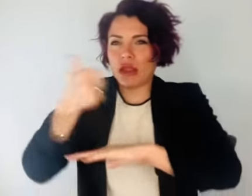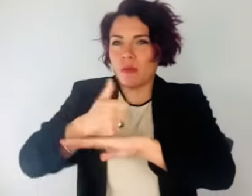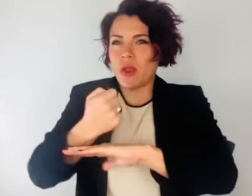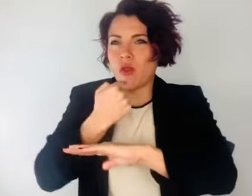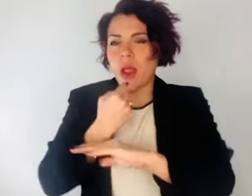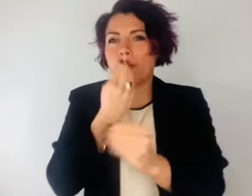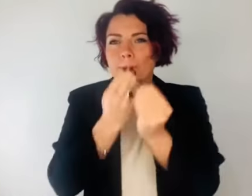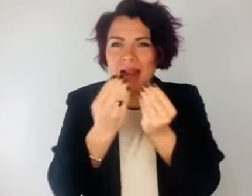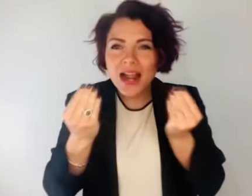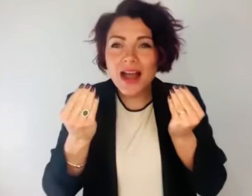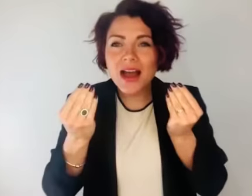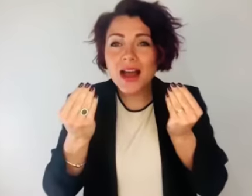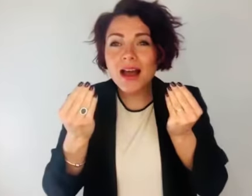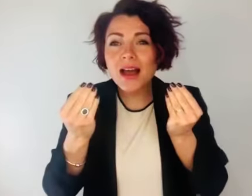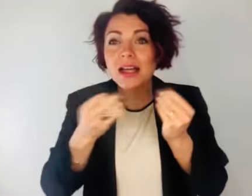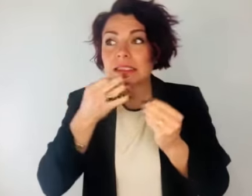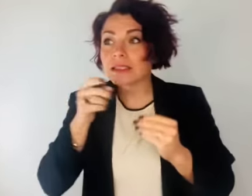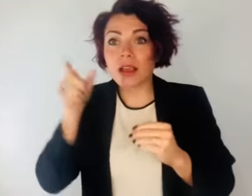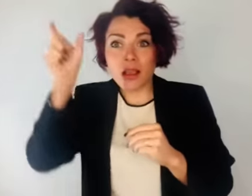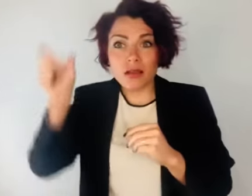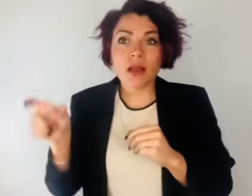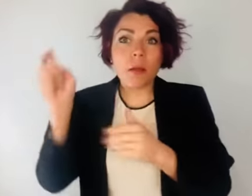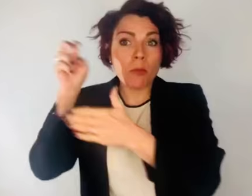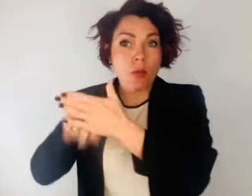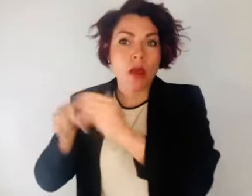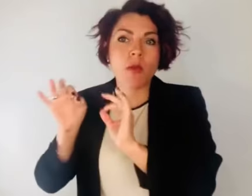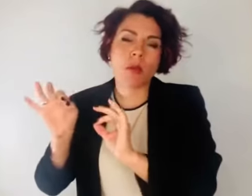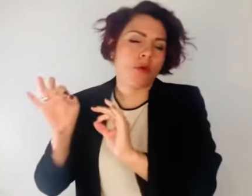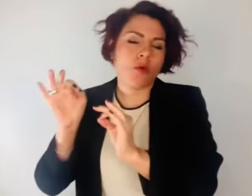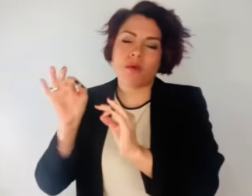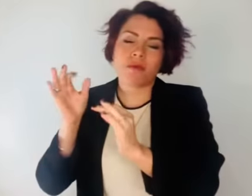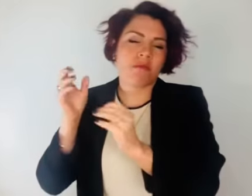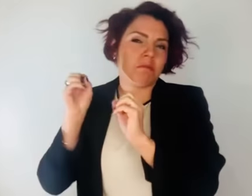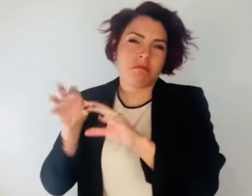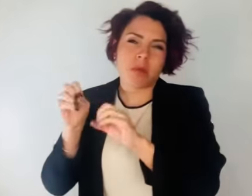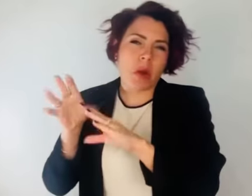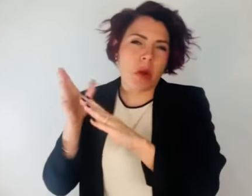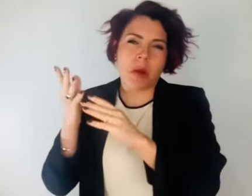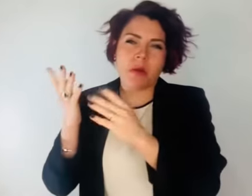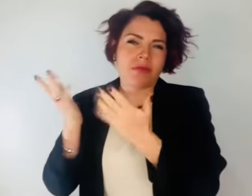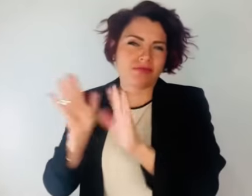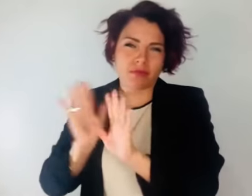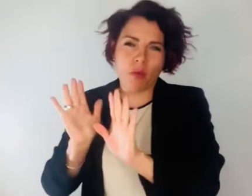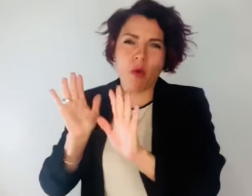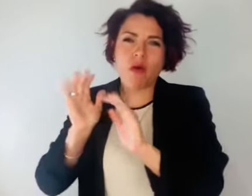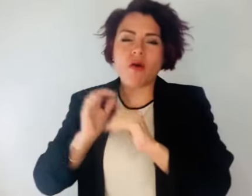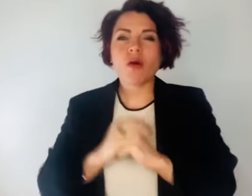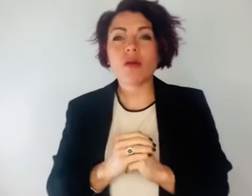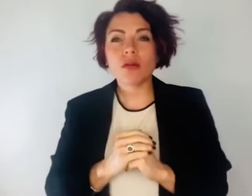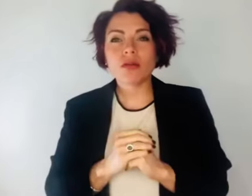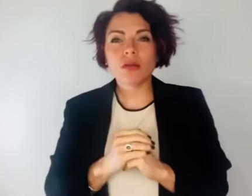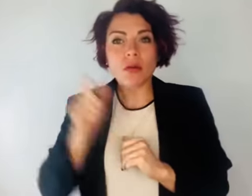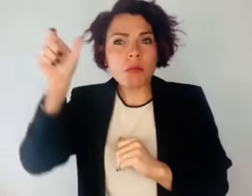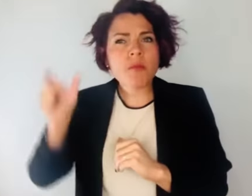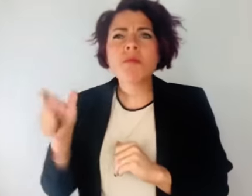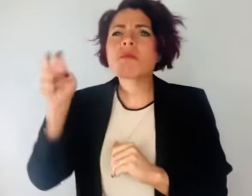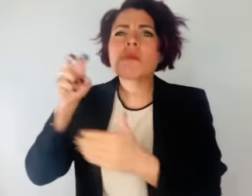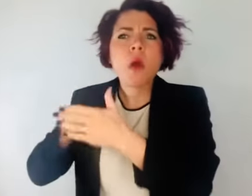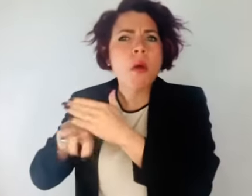pagano erano considerate delle persone monde e pubblicani sono individui che anche se un domani si